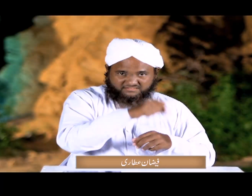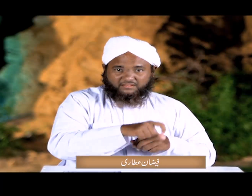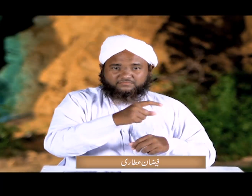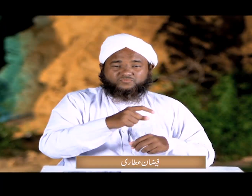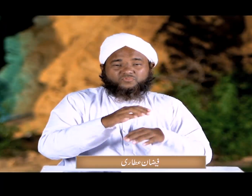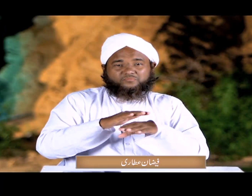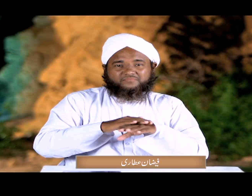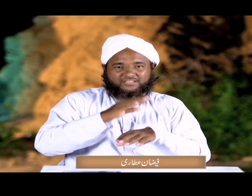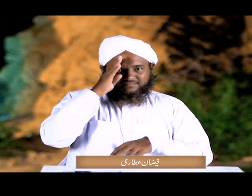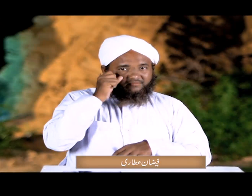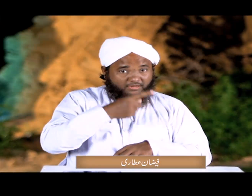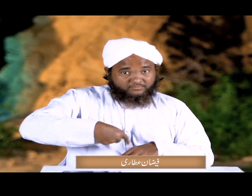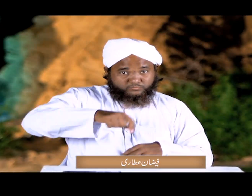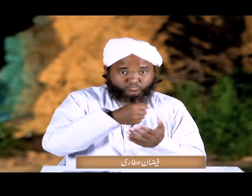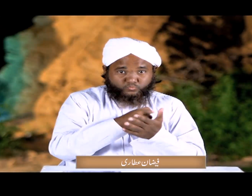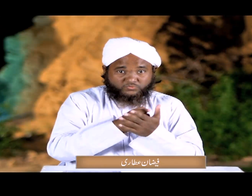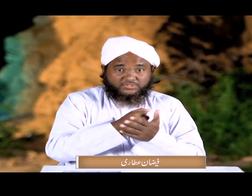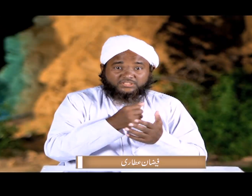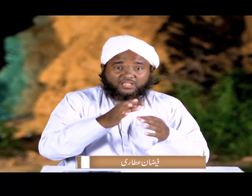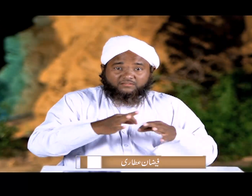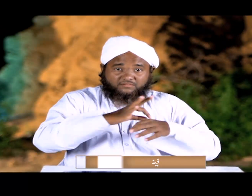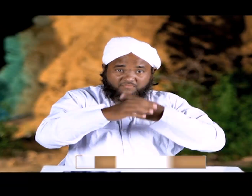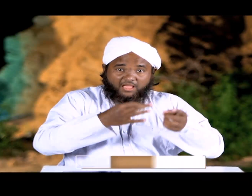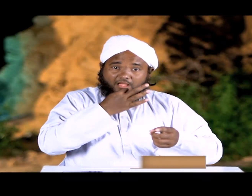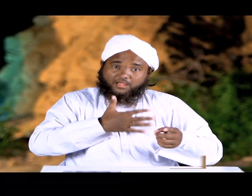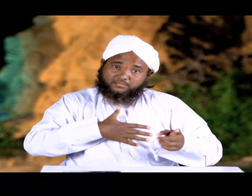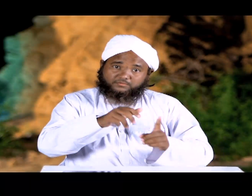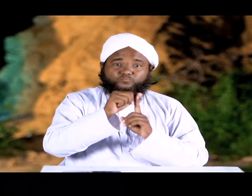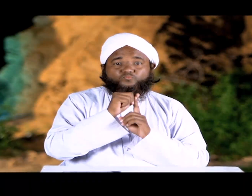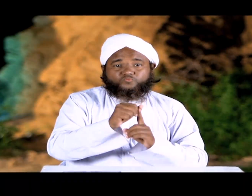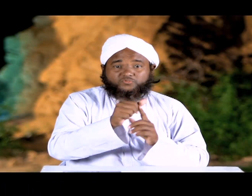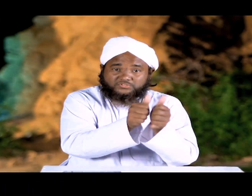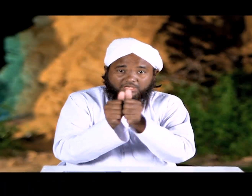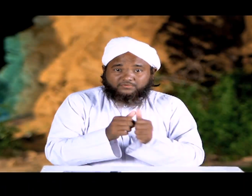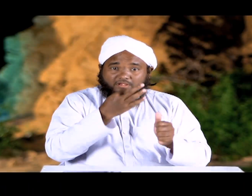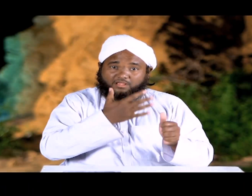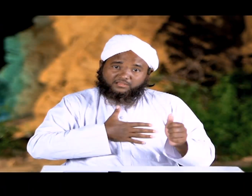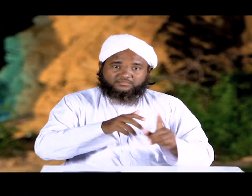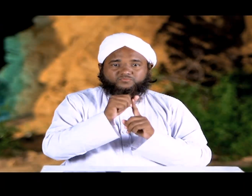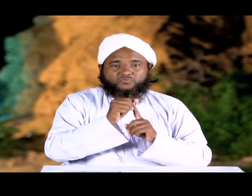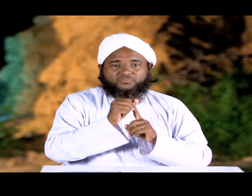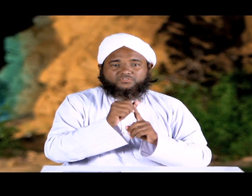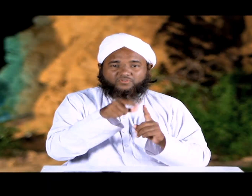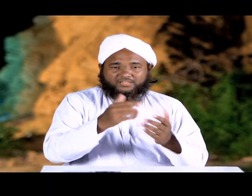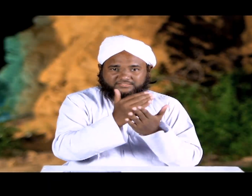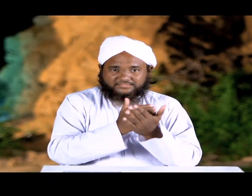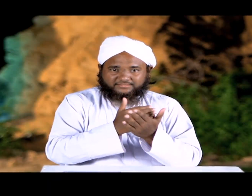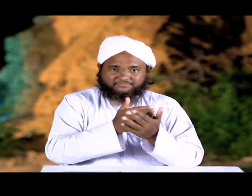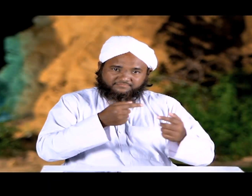محفوظ رکھے۔ پیارے اسلامی بھائیوں، آج کے پروگرام کا وقت اختتام کی طرف بڑھ رہا ہے۔ اللہ پاک آج کے پروگرام